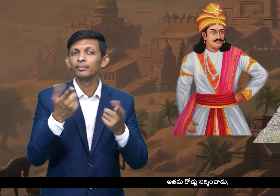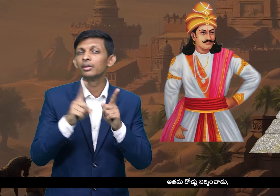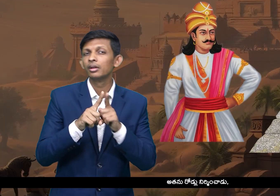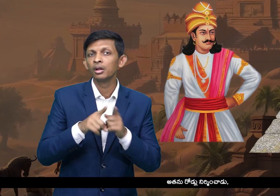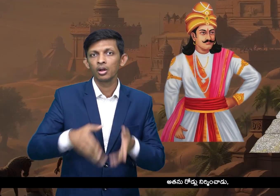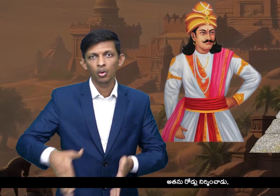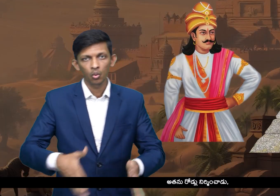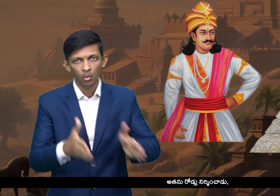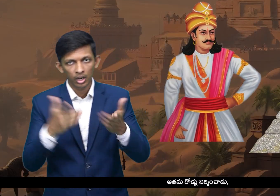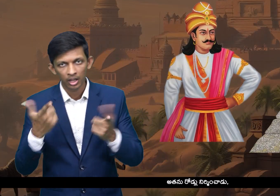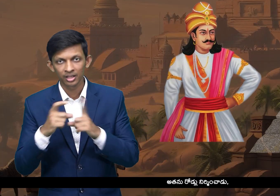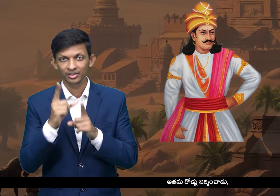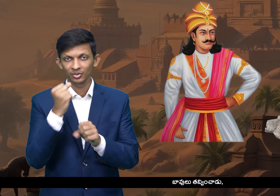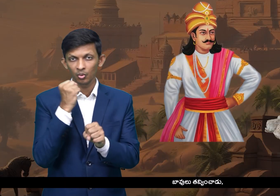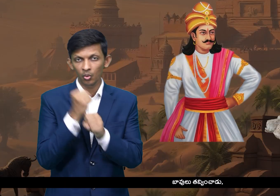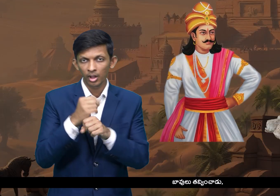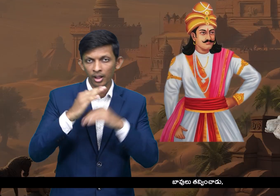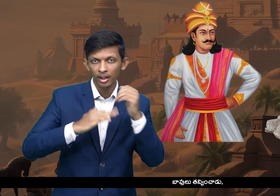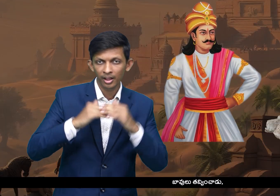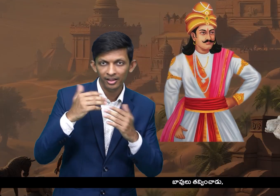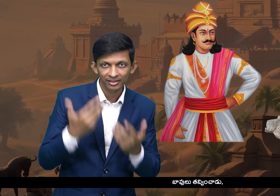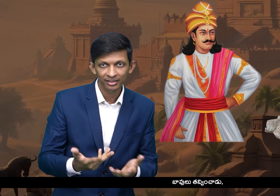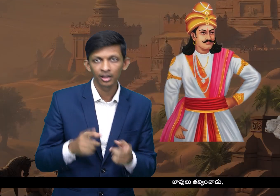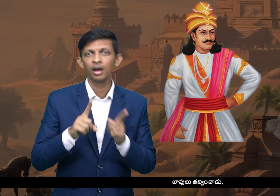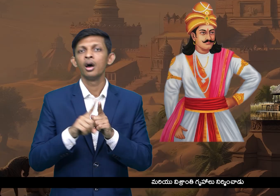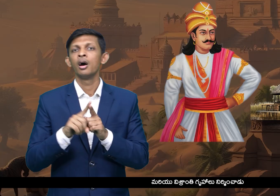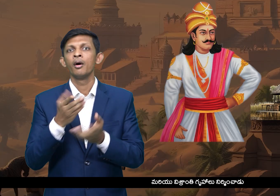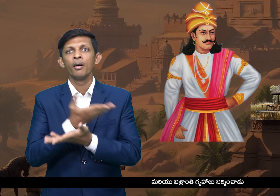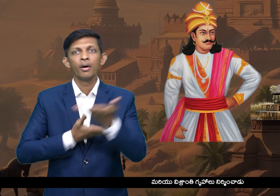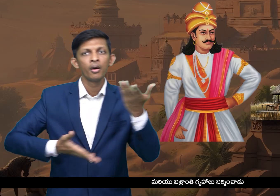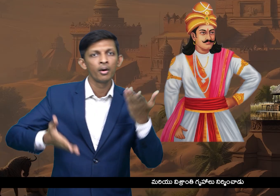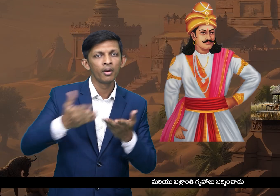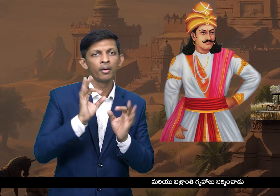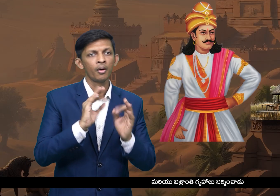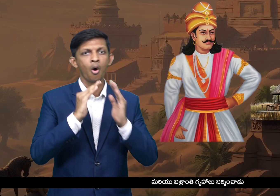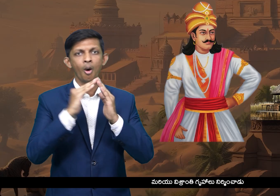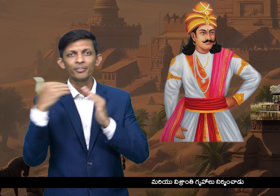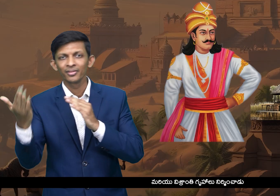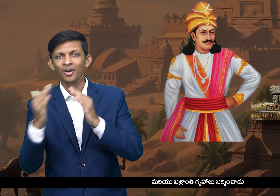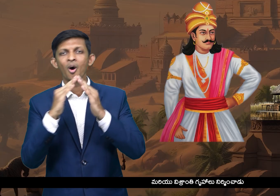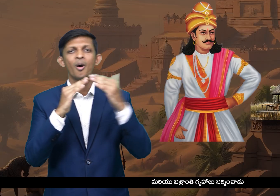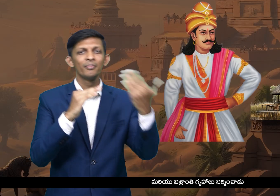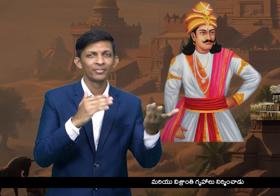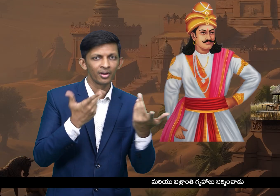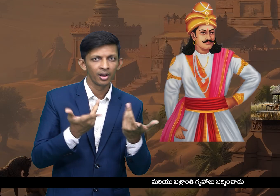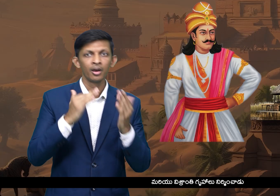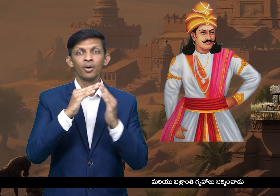అతను రోడ్లు నిర్మించాడు, బావులు తవ్వించాడు మరియు విశ్రాంతి గృహాలు నిర్మించాడు.